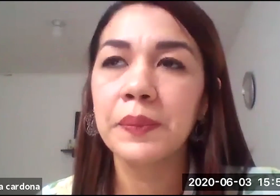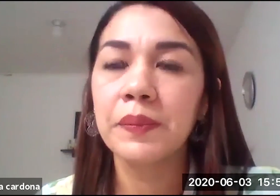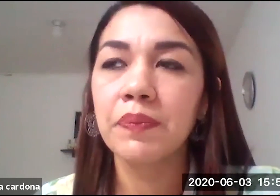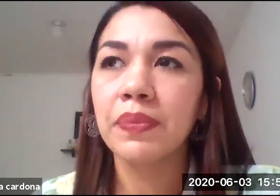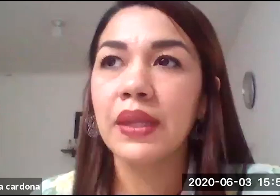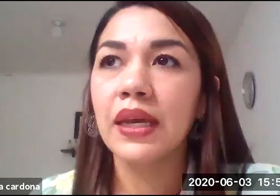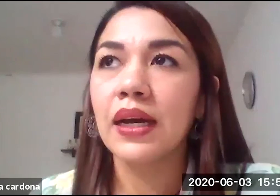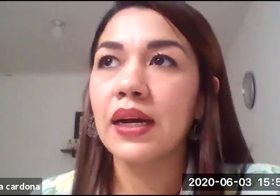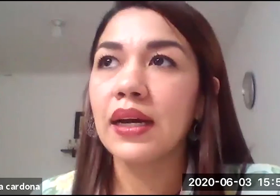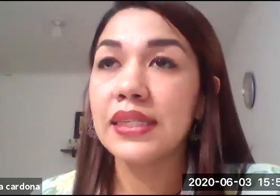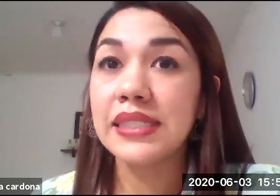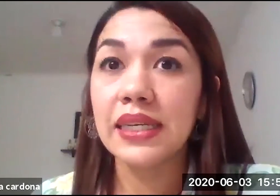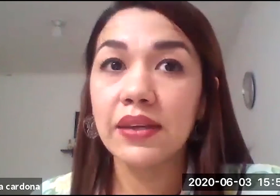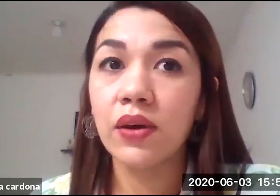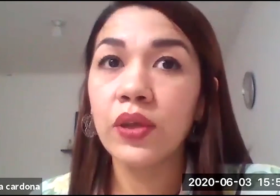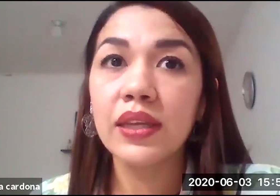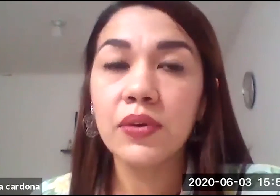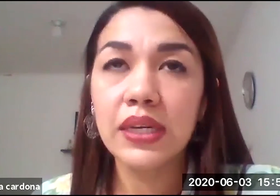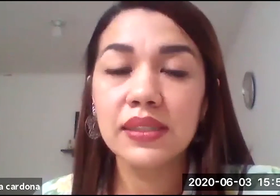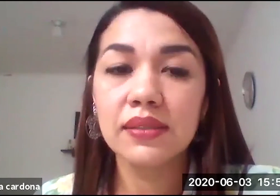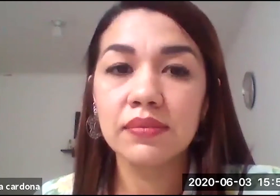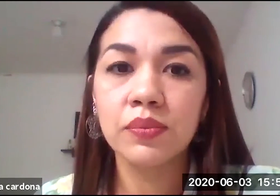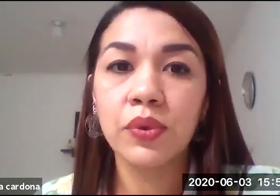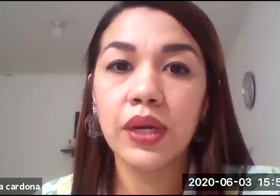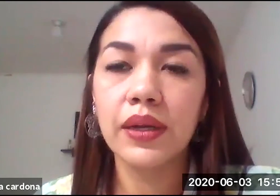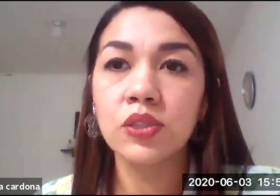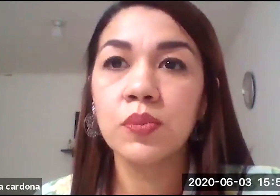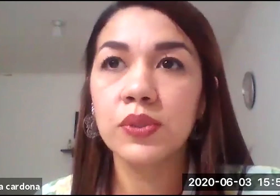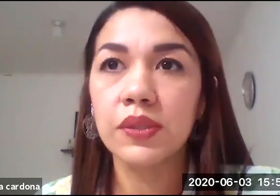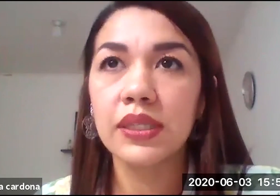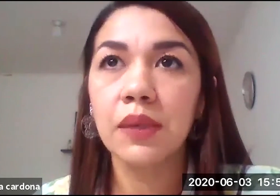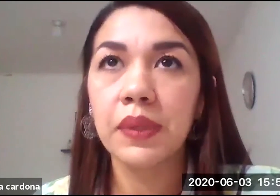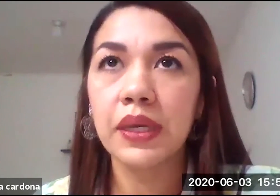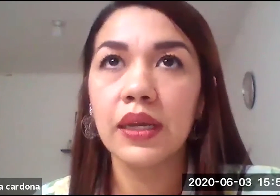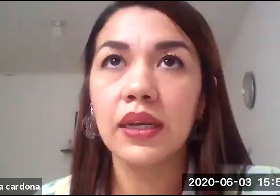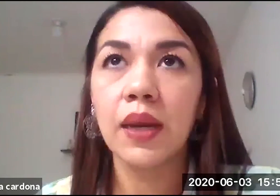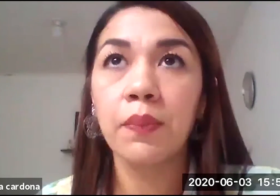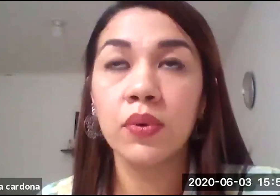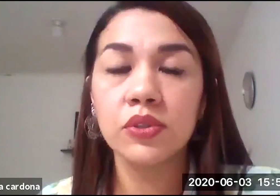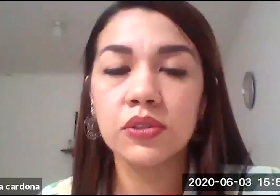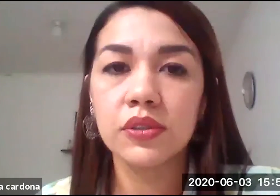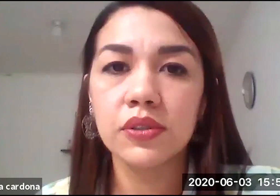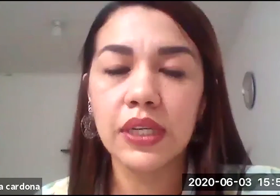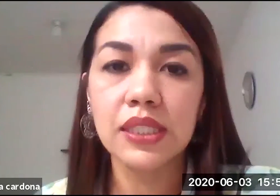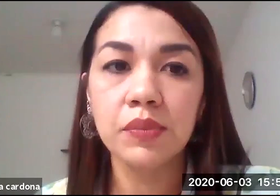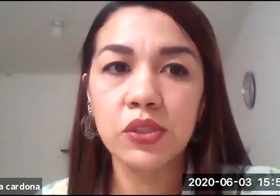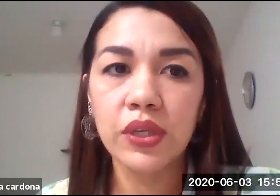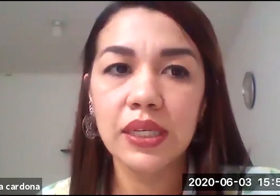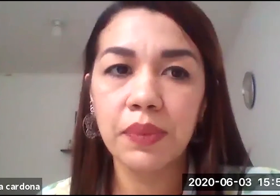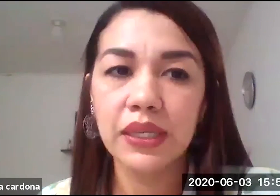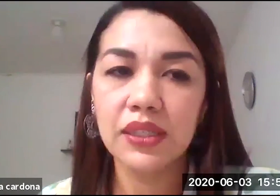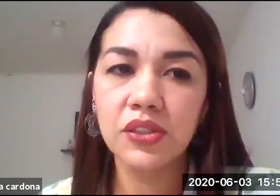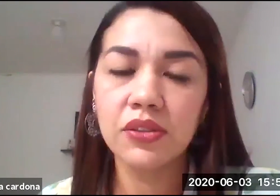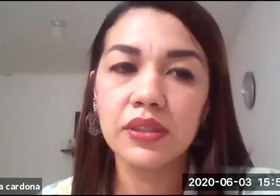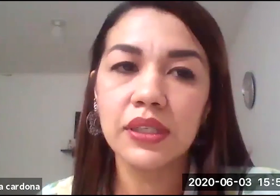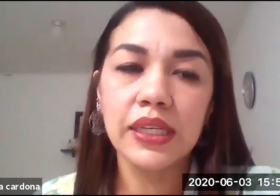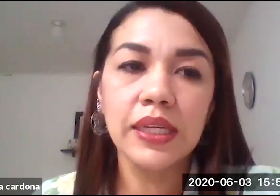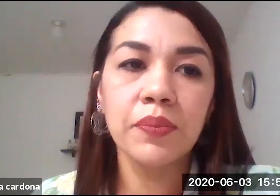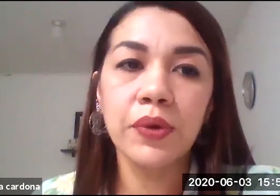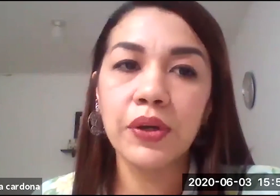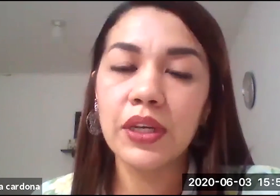acá, a la iniciativa UDEA Diversa, por haber hecho posible también el apoyo con el servicio de